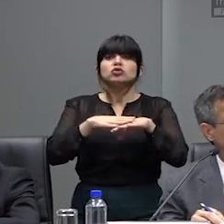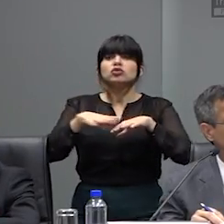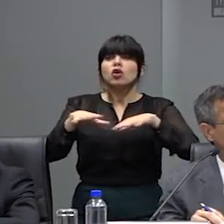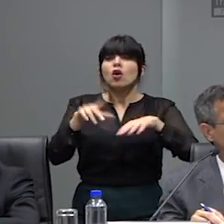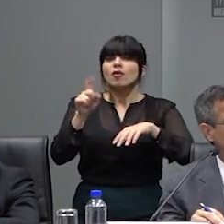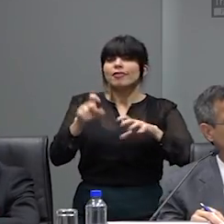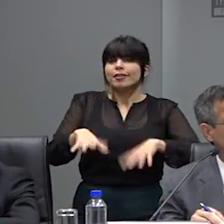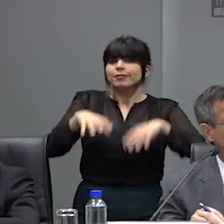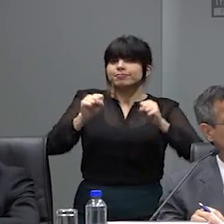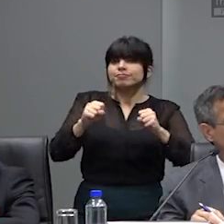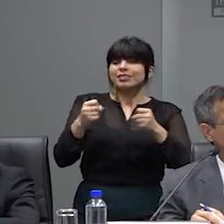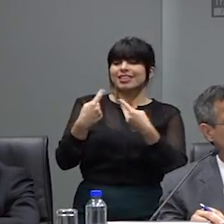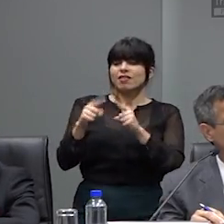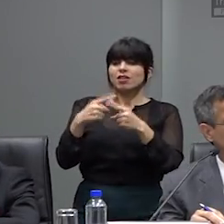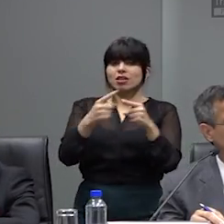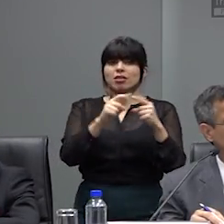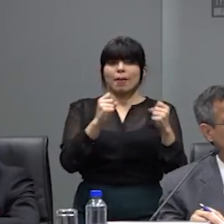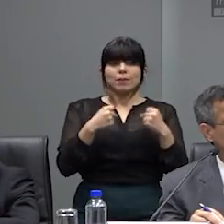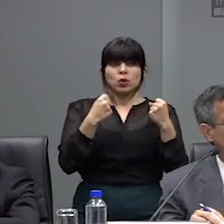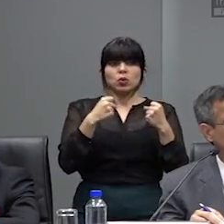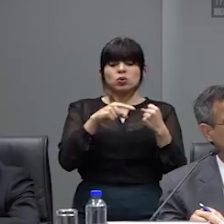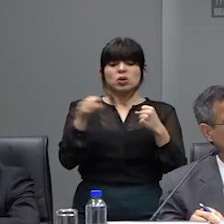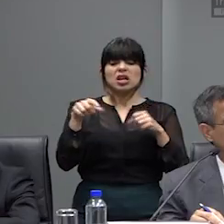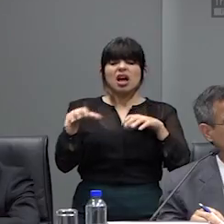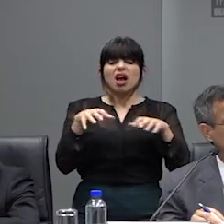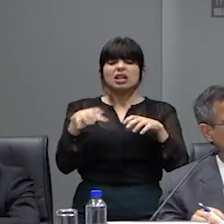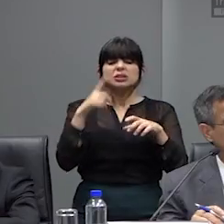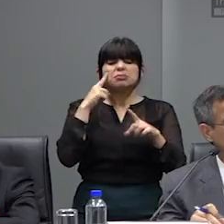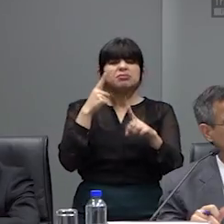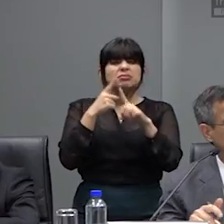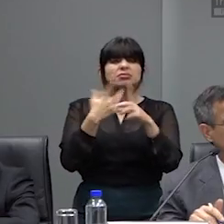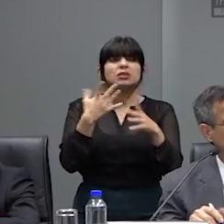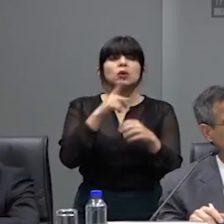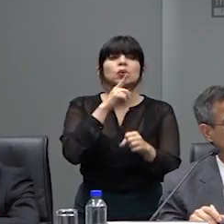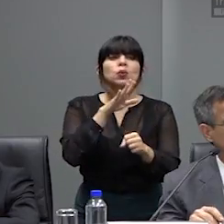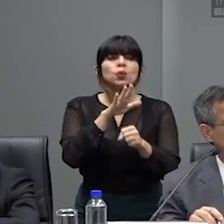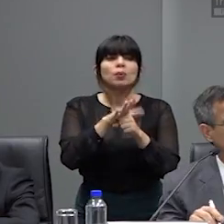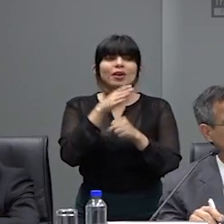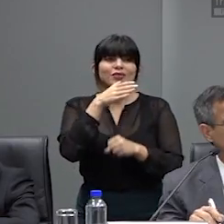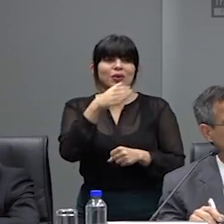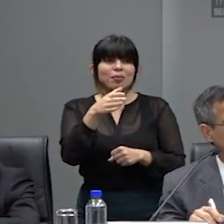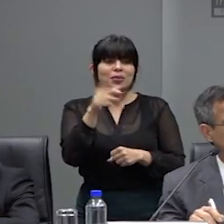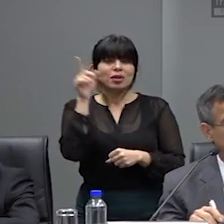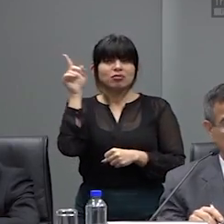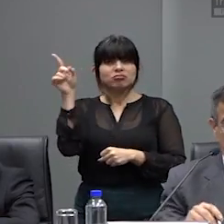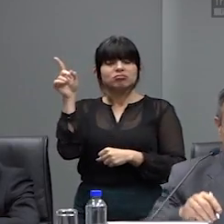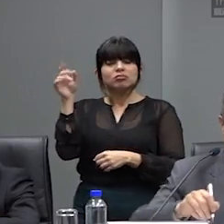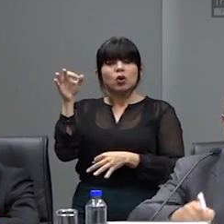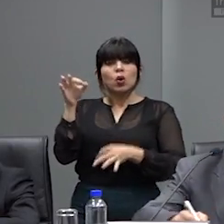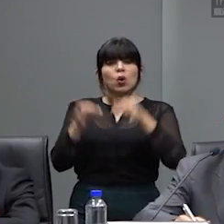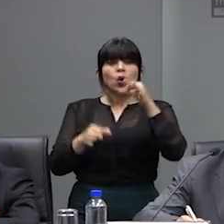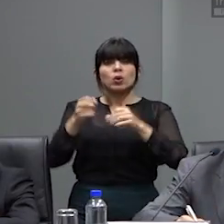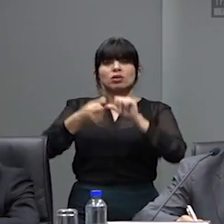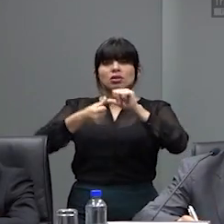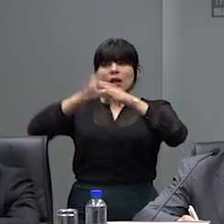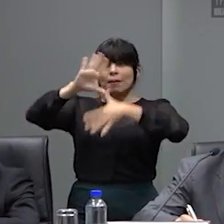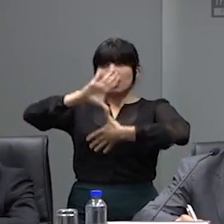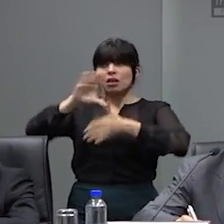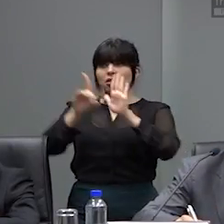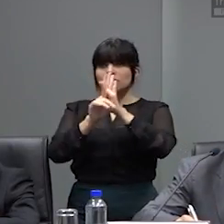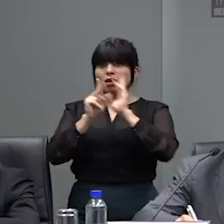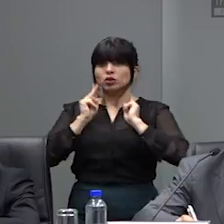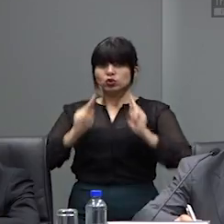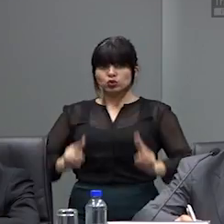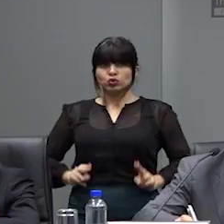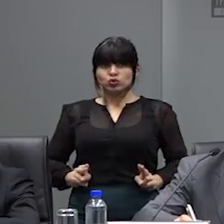deben tomar los distintos poderes para poder cumplir con la recomendación de la Corte Interamericana de los Derechos